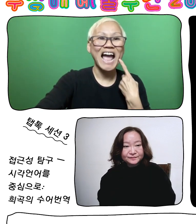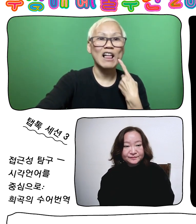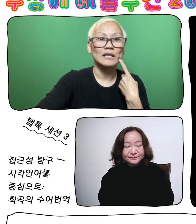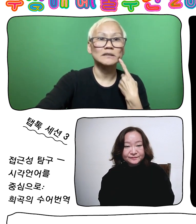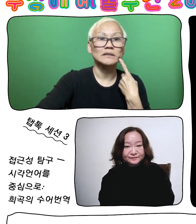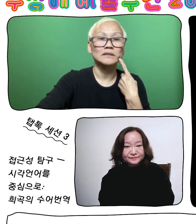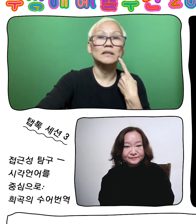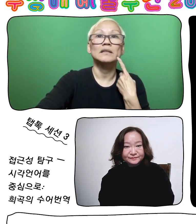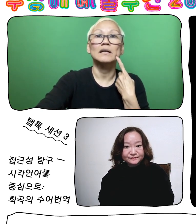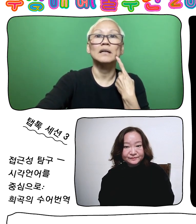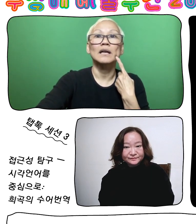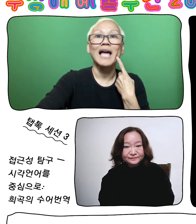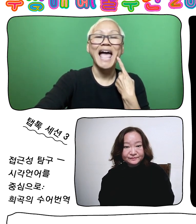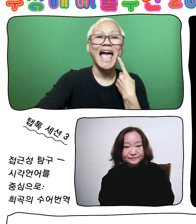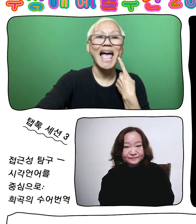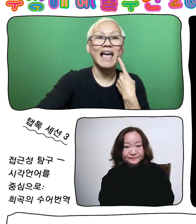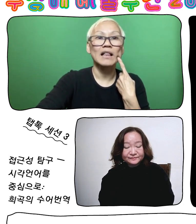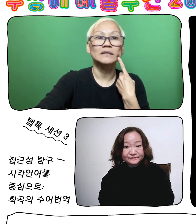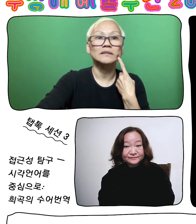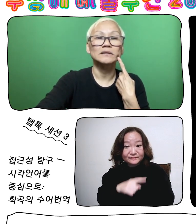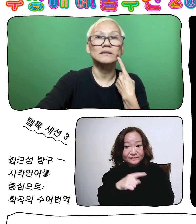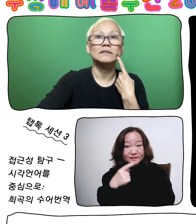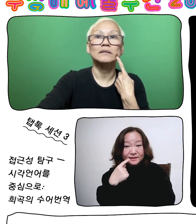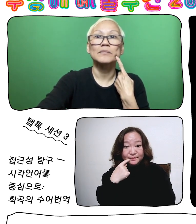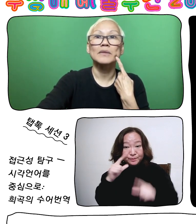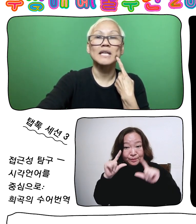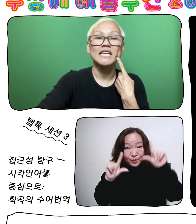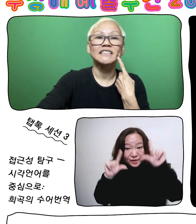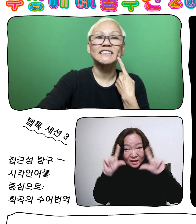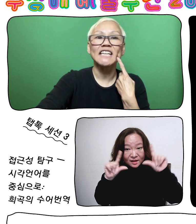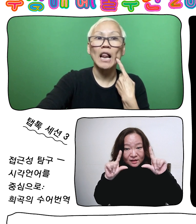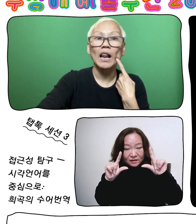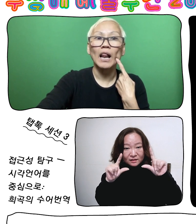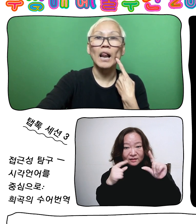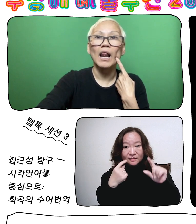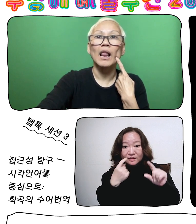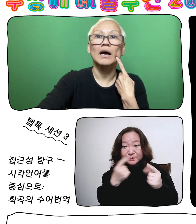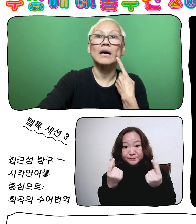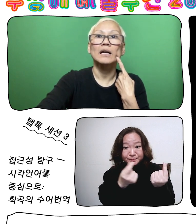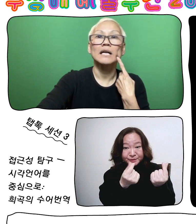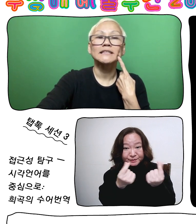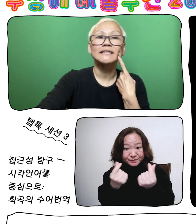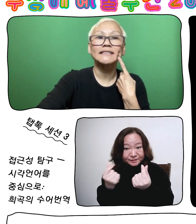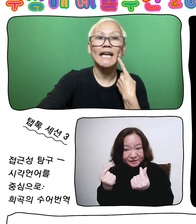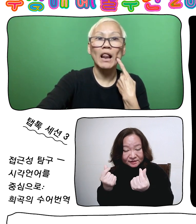저의 표정에 주목해 보세요. 입모양이 비슷한 것을 알 수 있을 거예요.